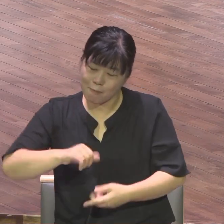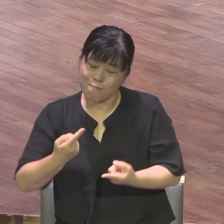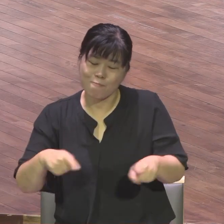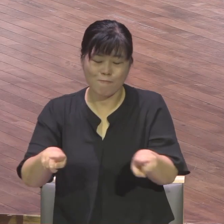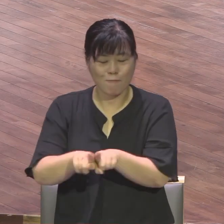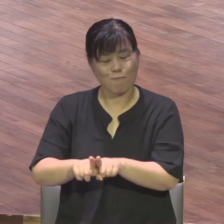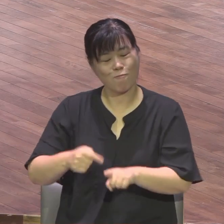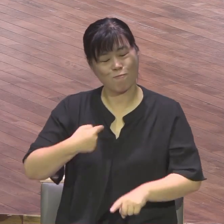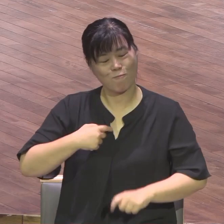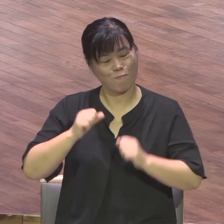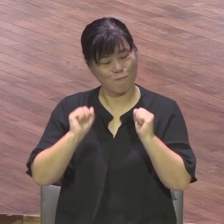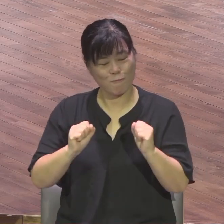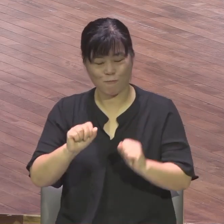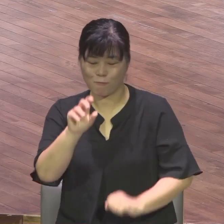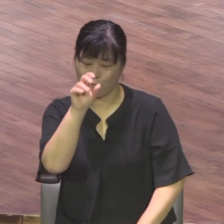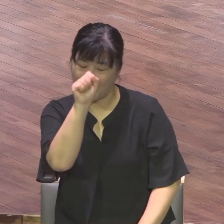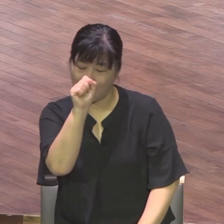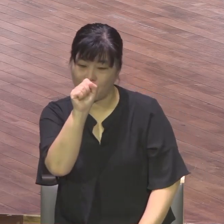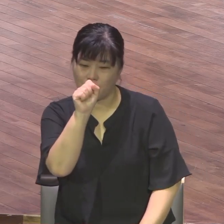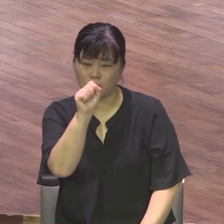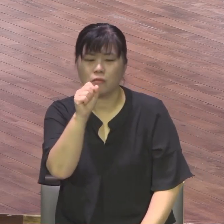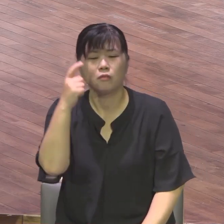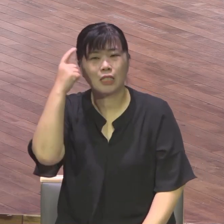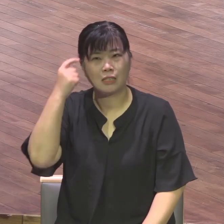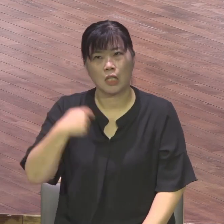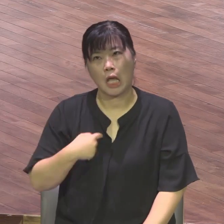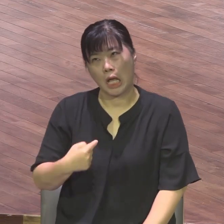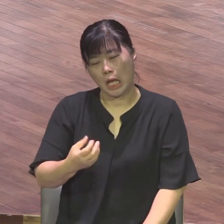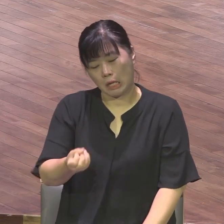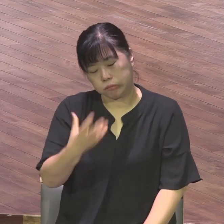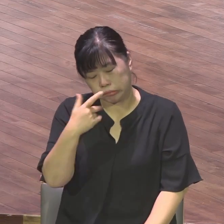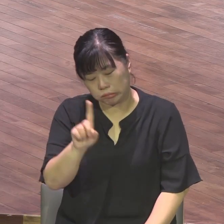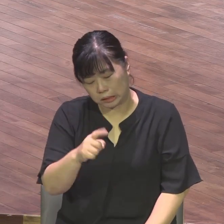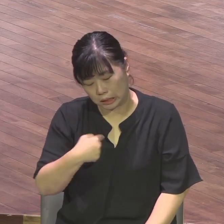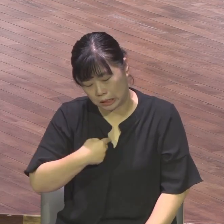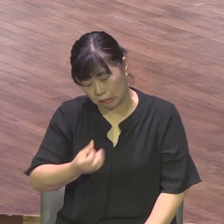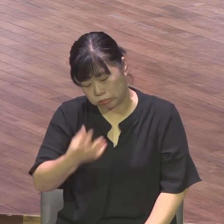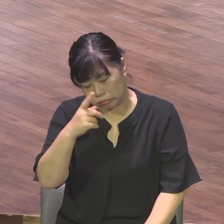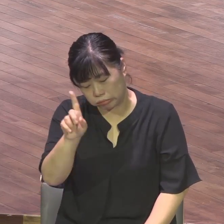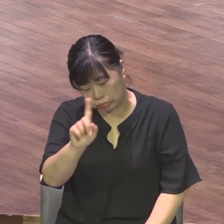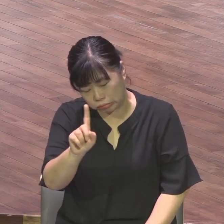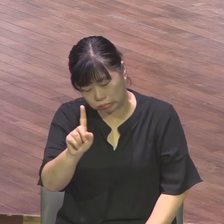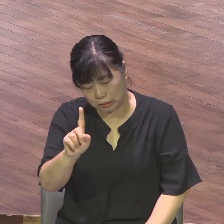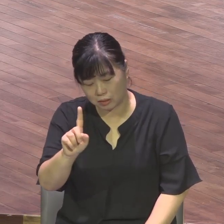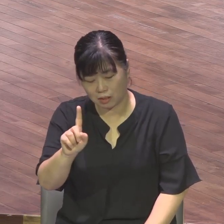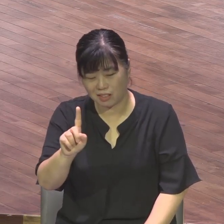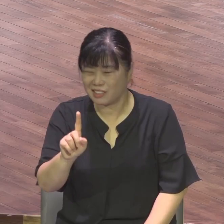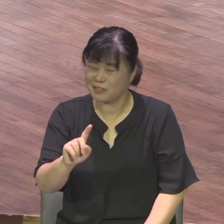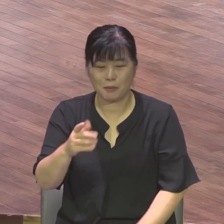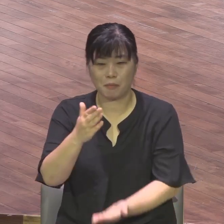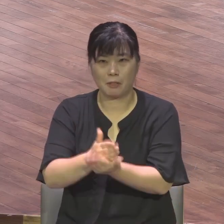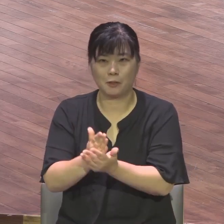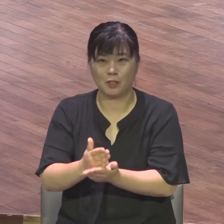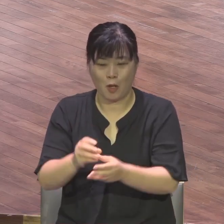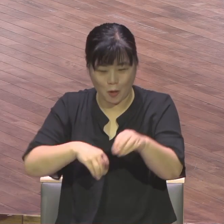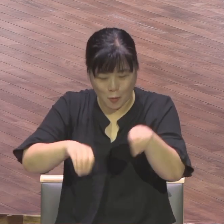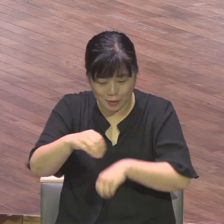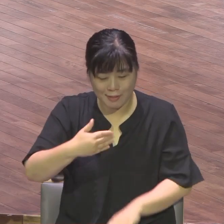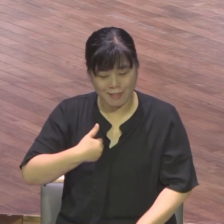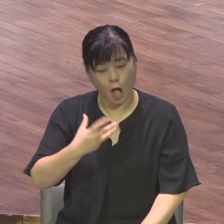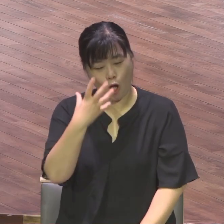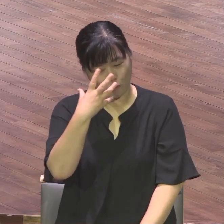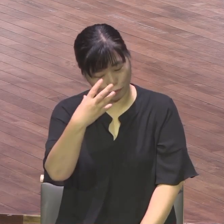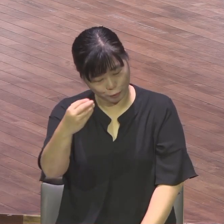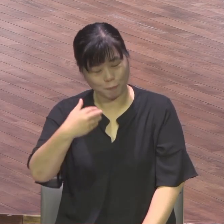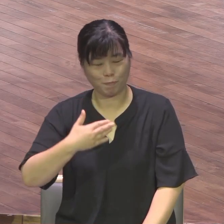아이쥬, 나는 왜 이렇게 못생겼냐? 계속 못생겨. 너는 왜 잘생겼냐? 계속 잘생겨. 그걸